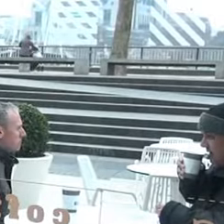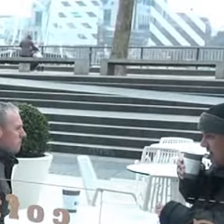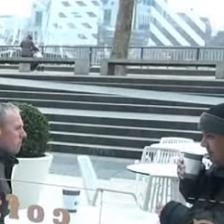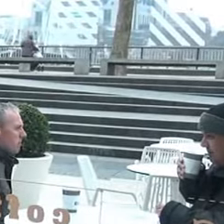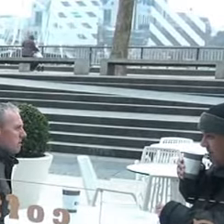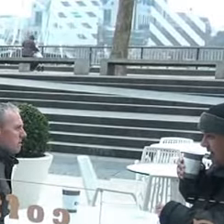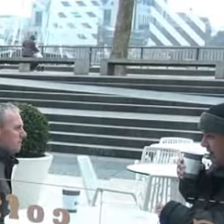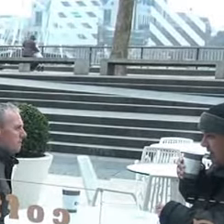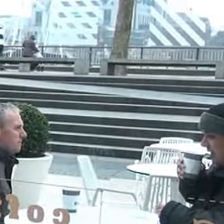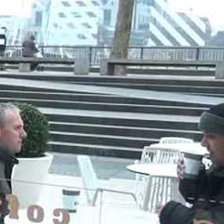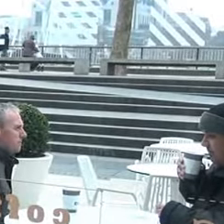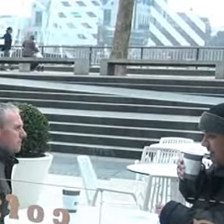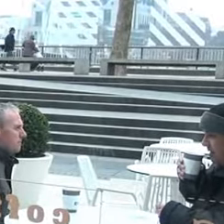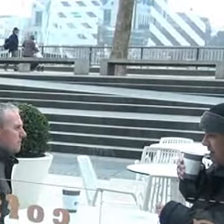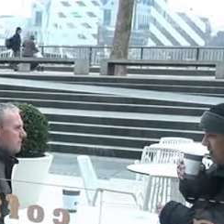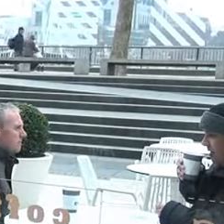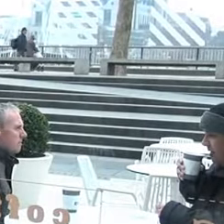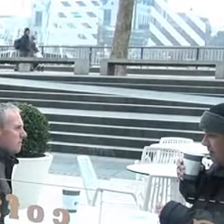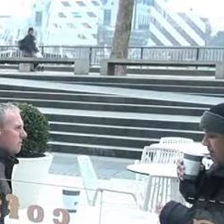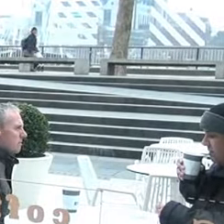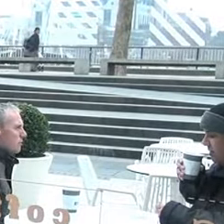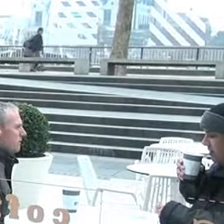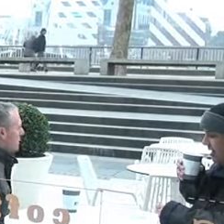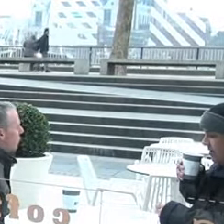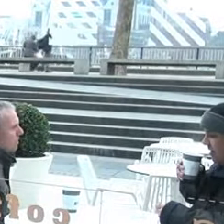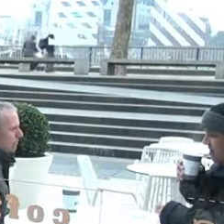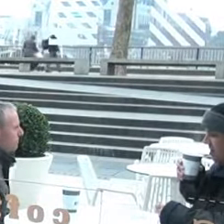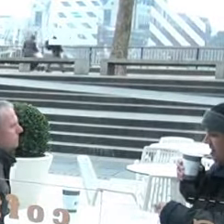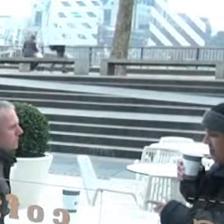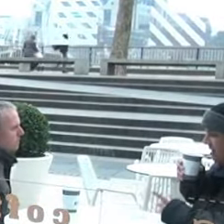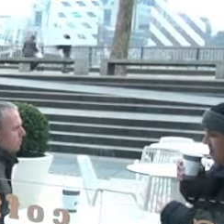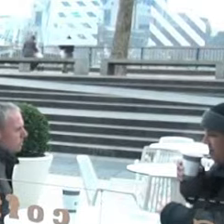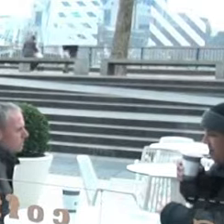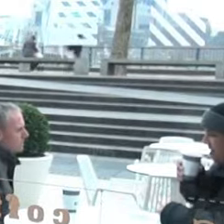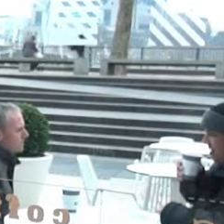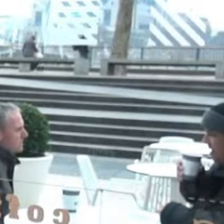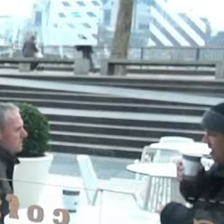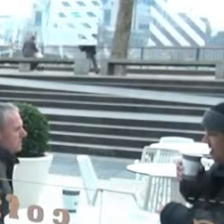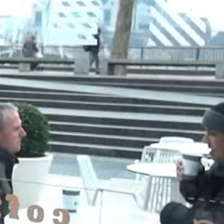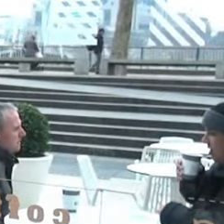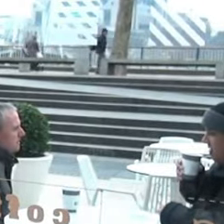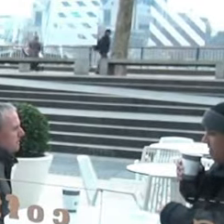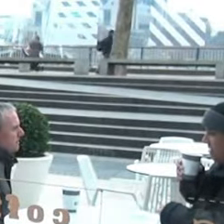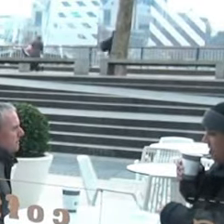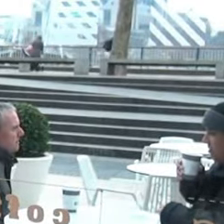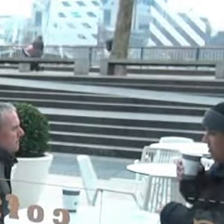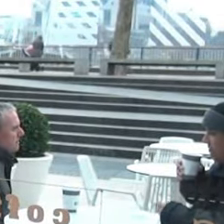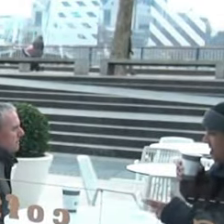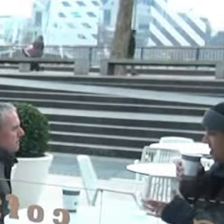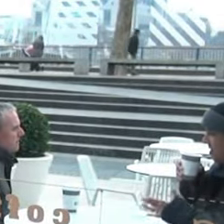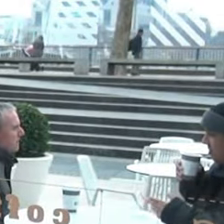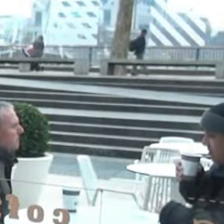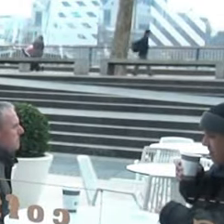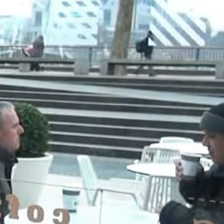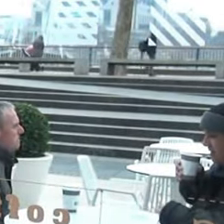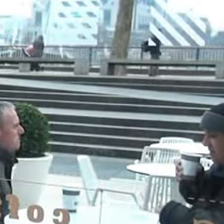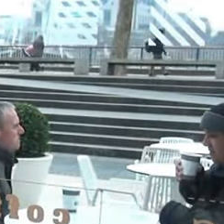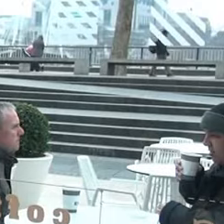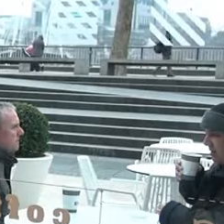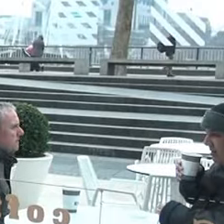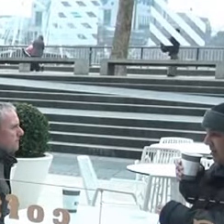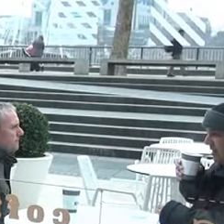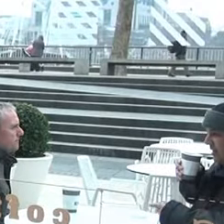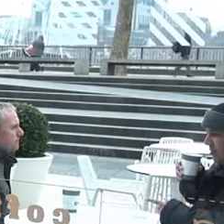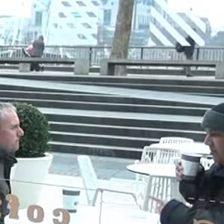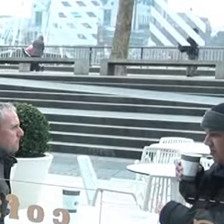mudança de comportamento, de padrão parece ser difícil, mas depois de um mês, dois, você vai começar a ver que se torna fácil viver, como